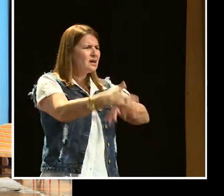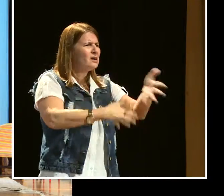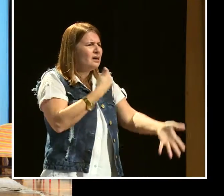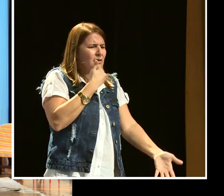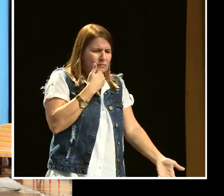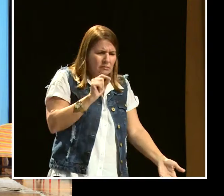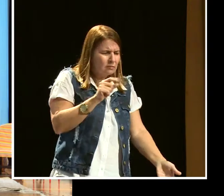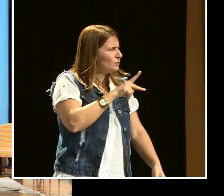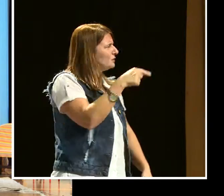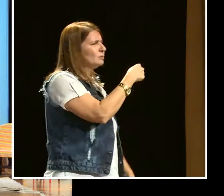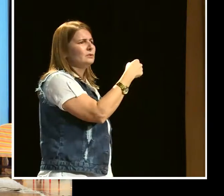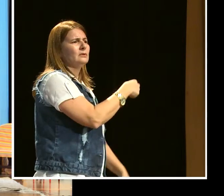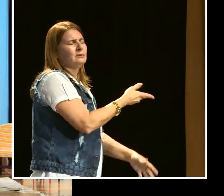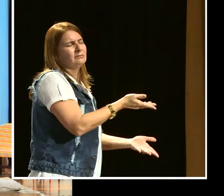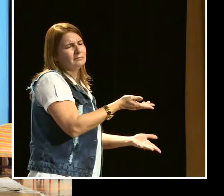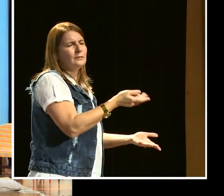de forma equivocada.